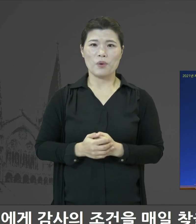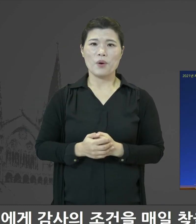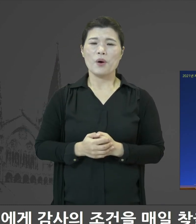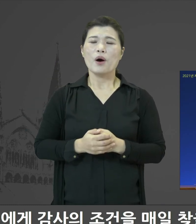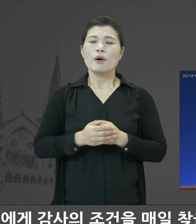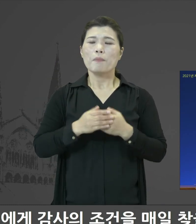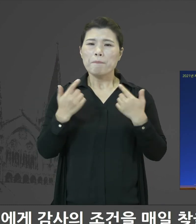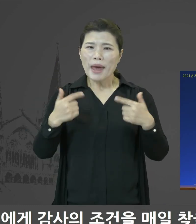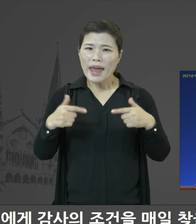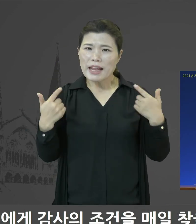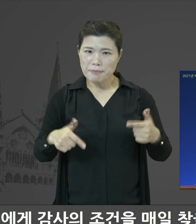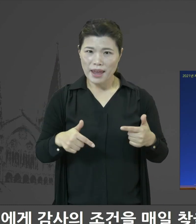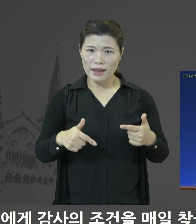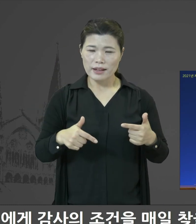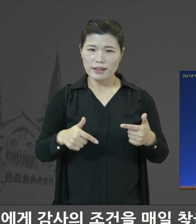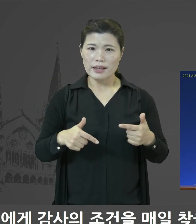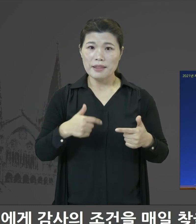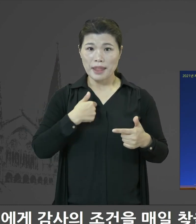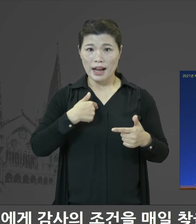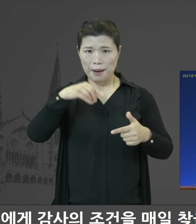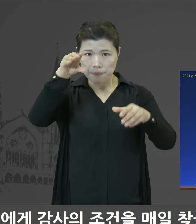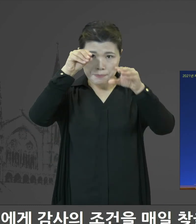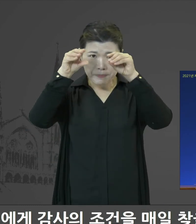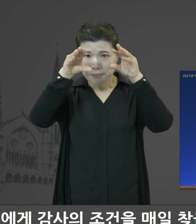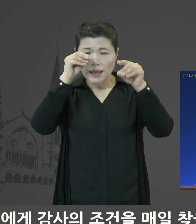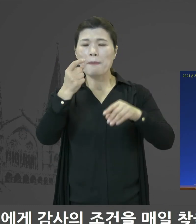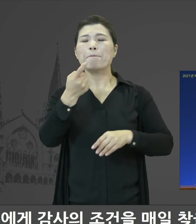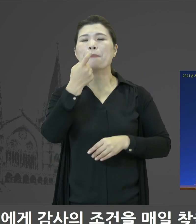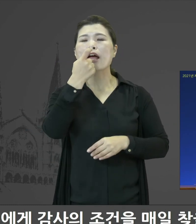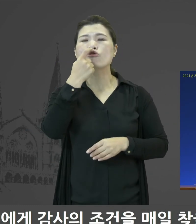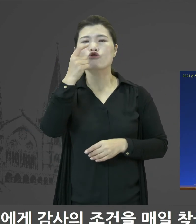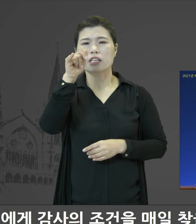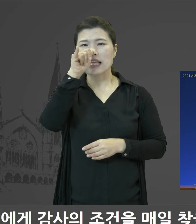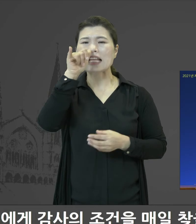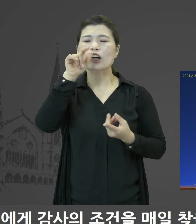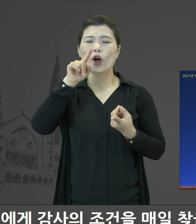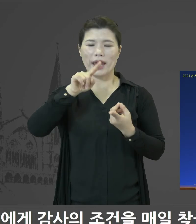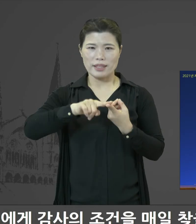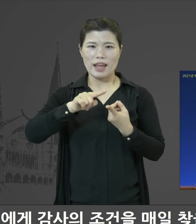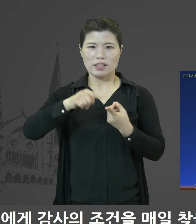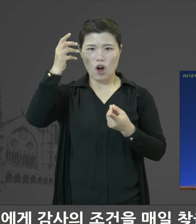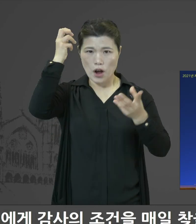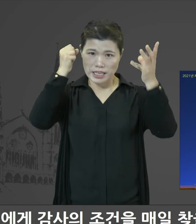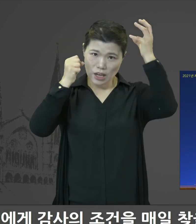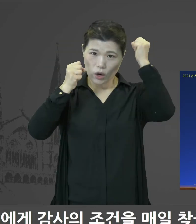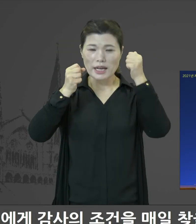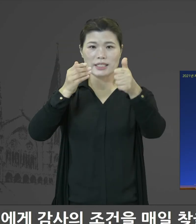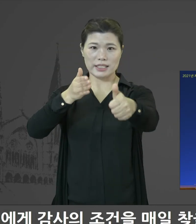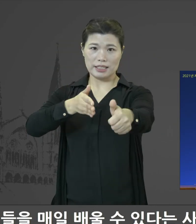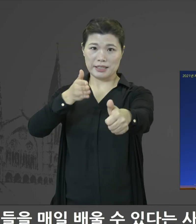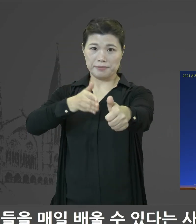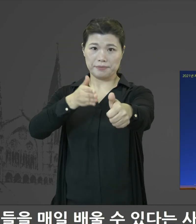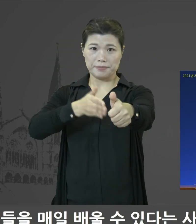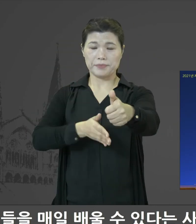매일 배울 수 있다는 사실 기억하실 수 있기를 주 안에서 소망하며 축원합니다.